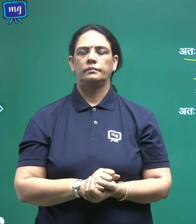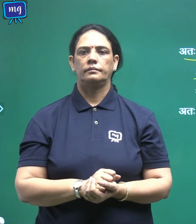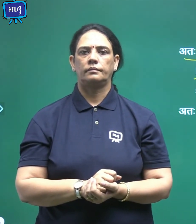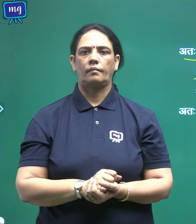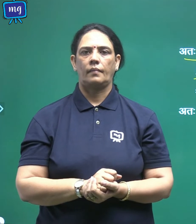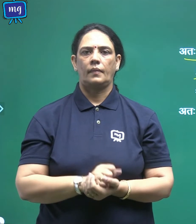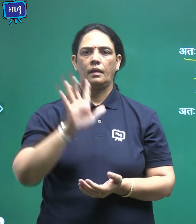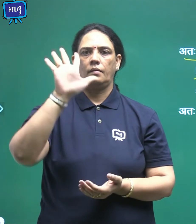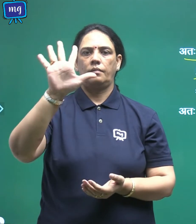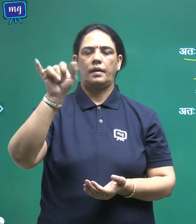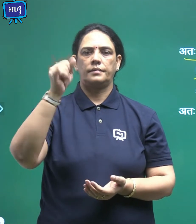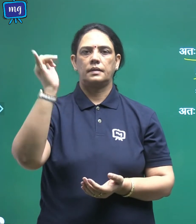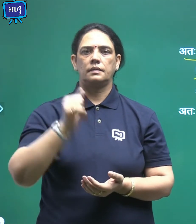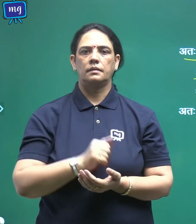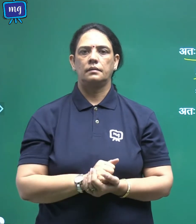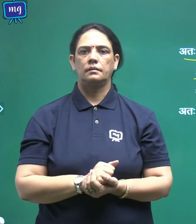56,